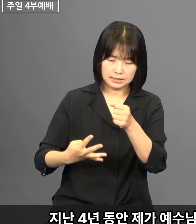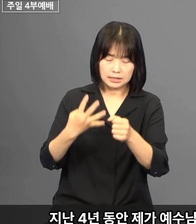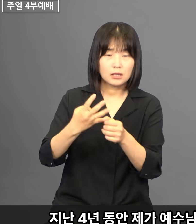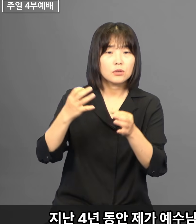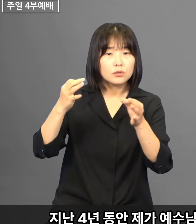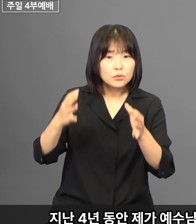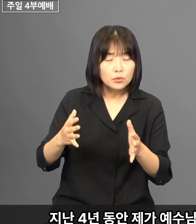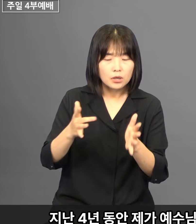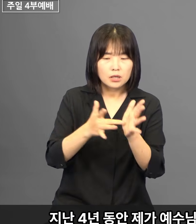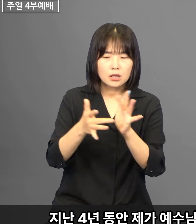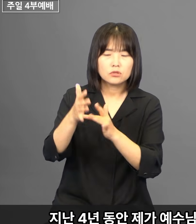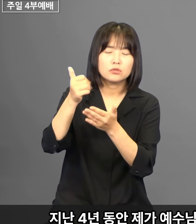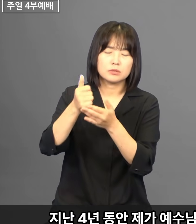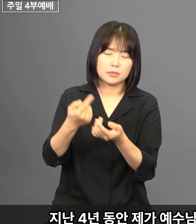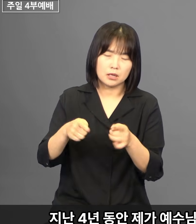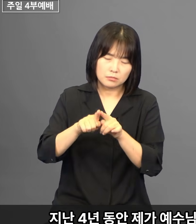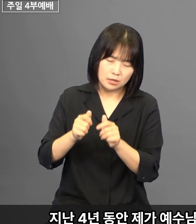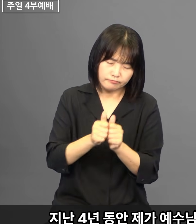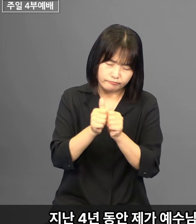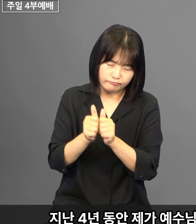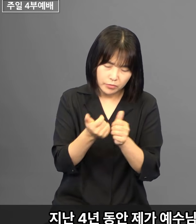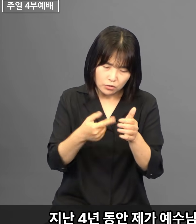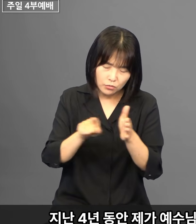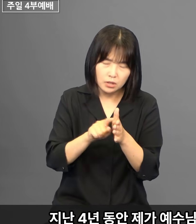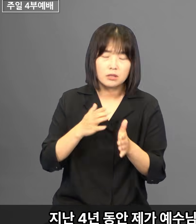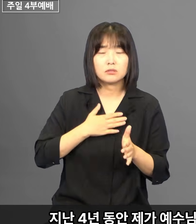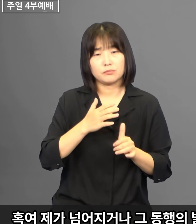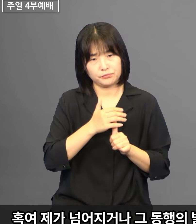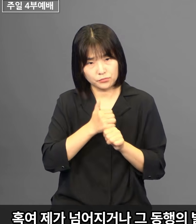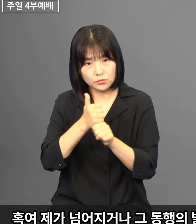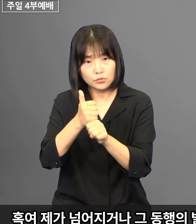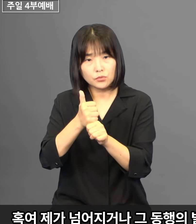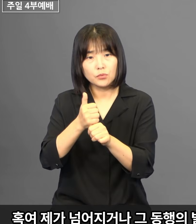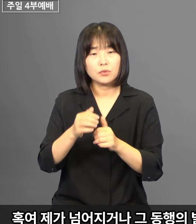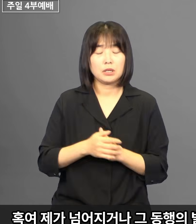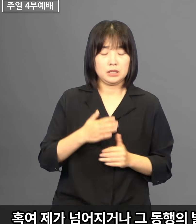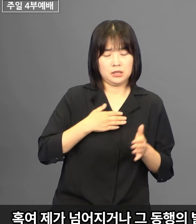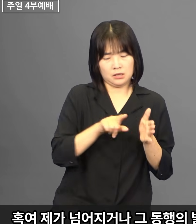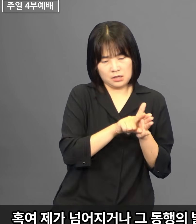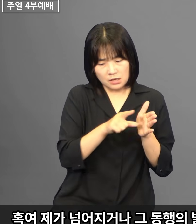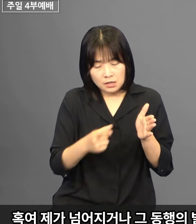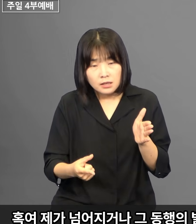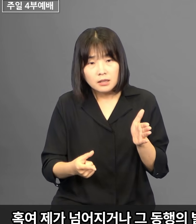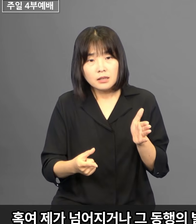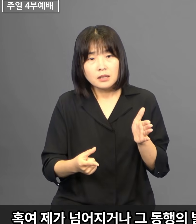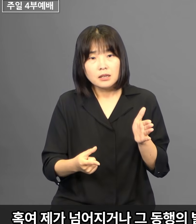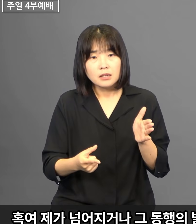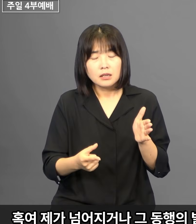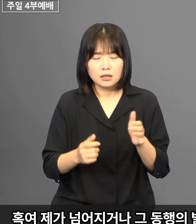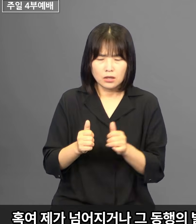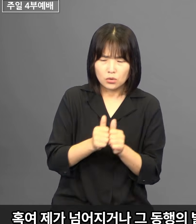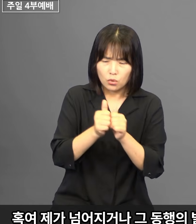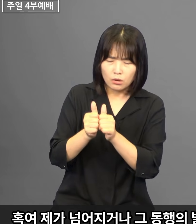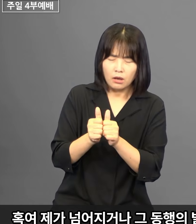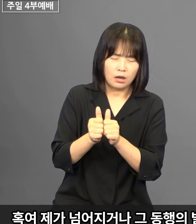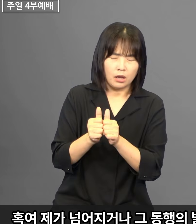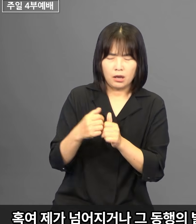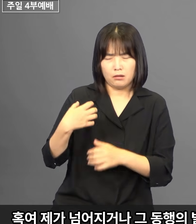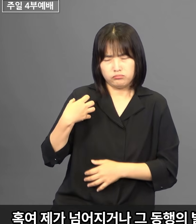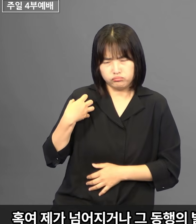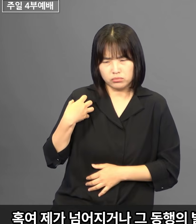제가 예수님과 함께 할 수 있도록 붙들어 주셨고, 혹여 제가 넘어지거나 그 동행의 발걸음이